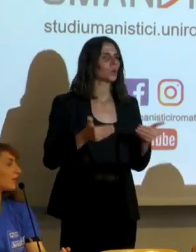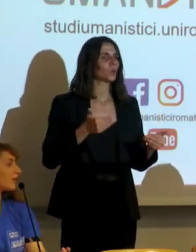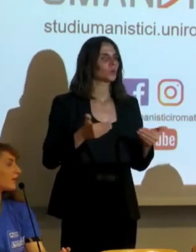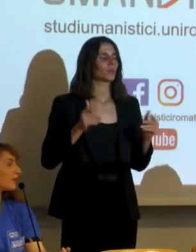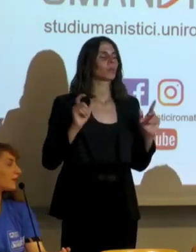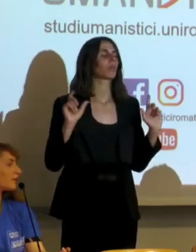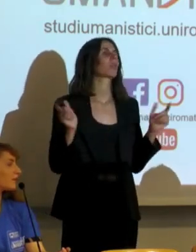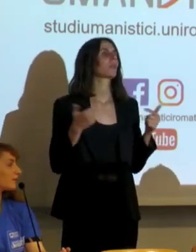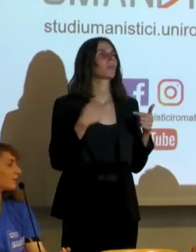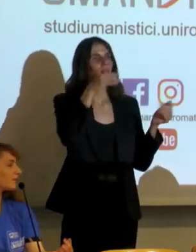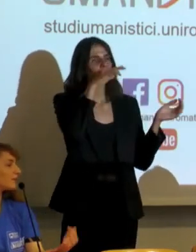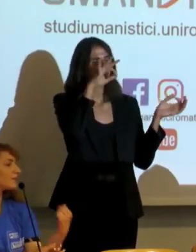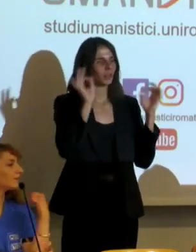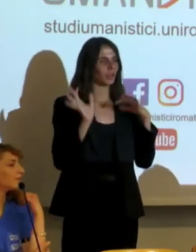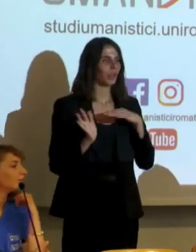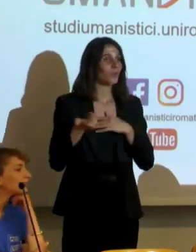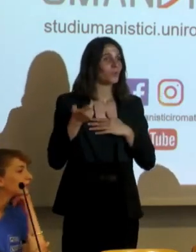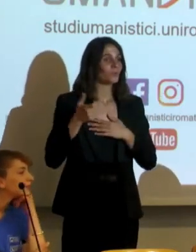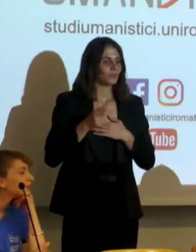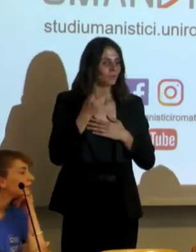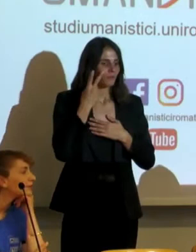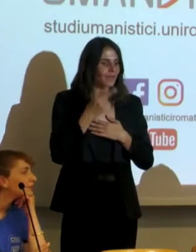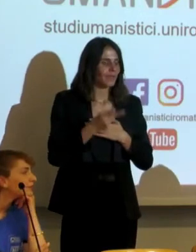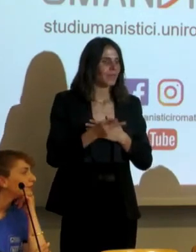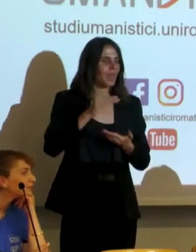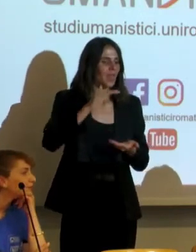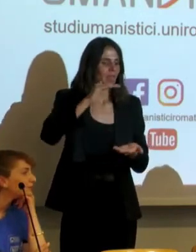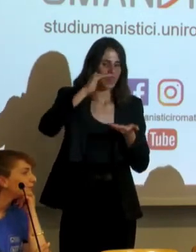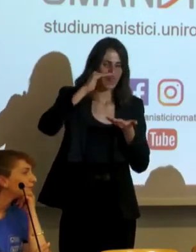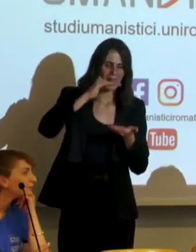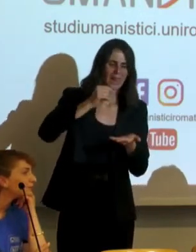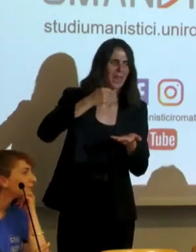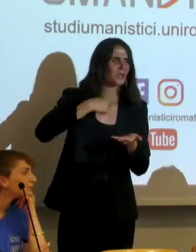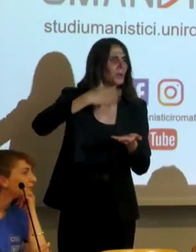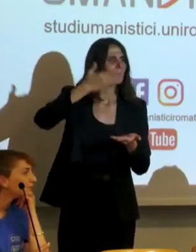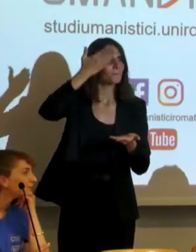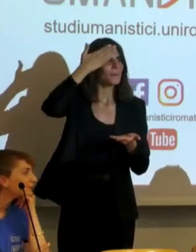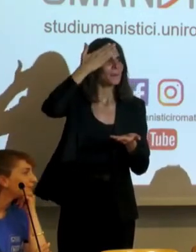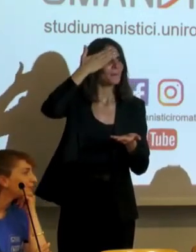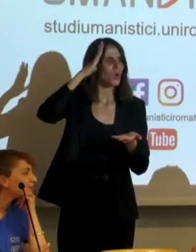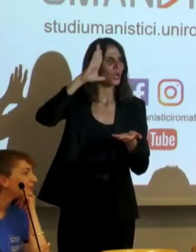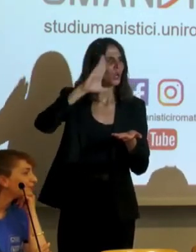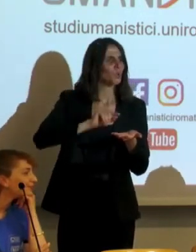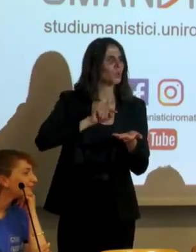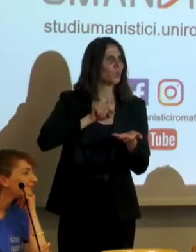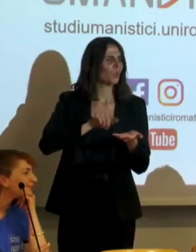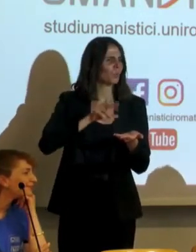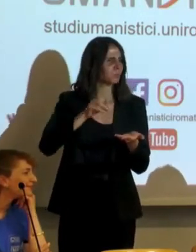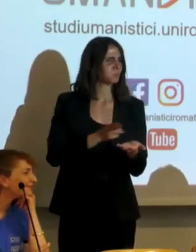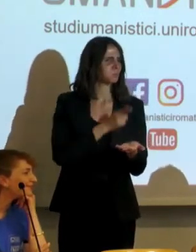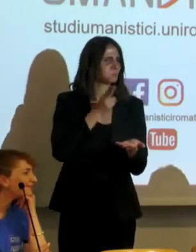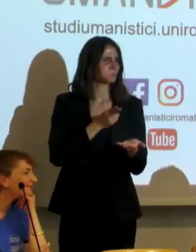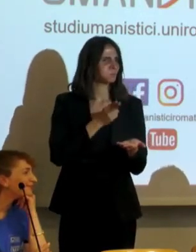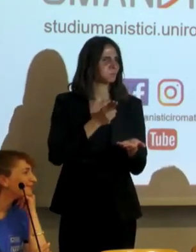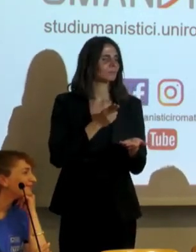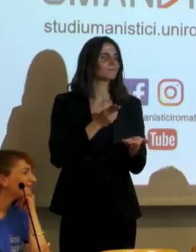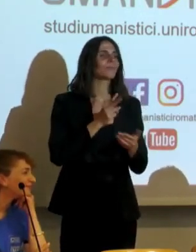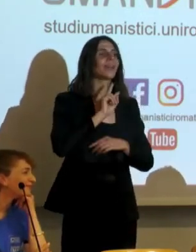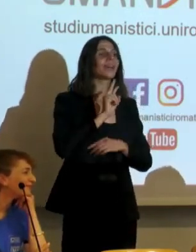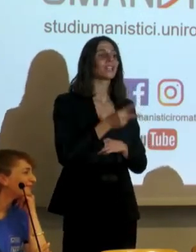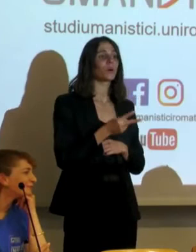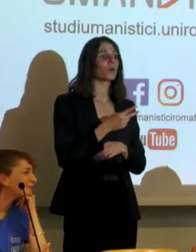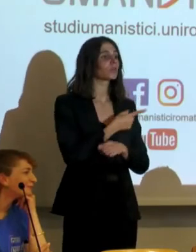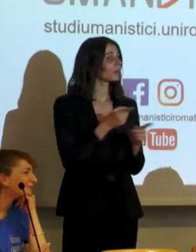coccolone, perché vedono questo bestione e pensano: come farò a imparare a memoria tutte le cose che ci sono lì dentro? Risposta: non